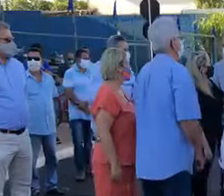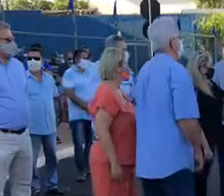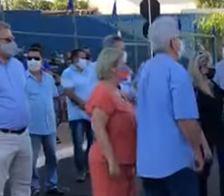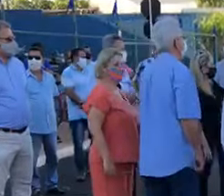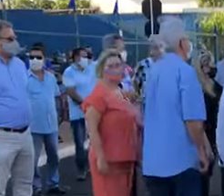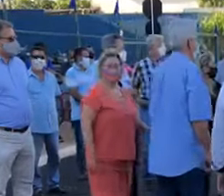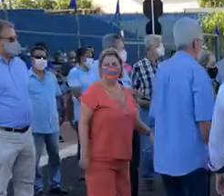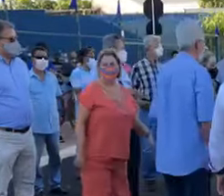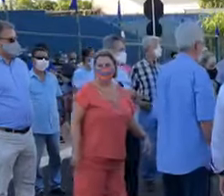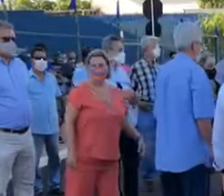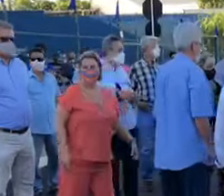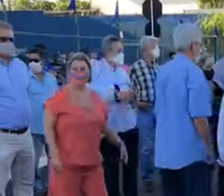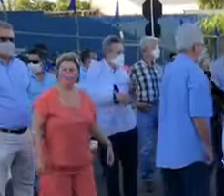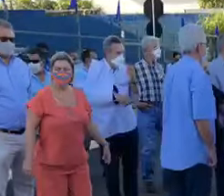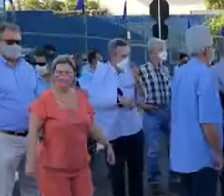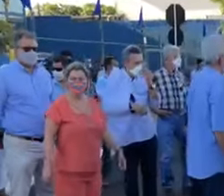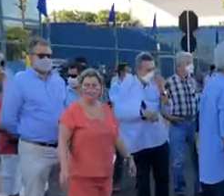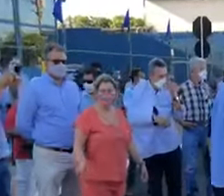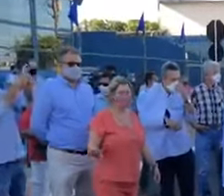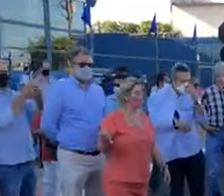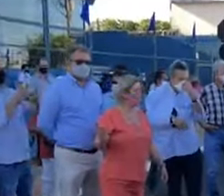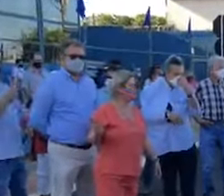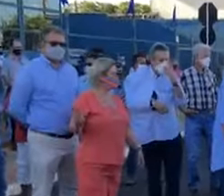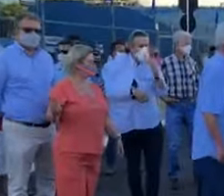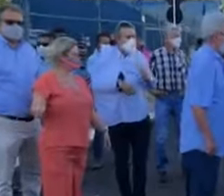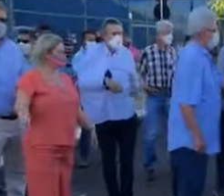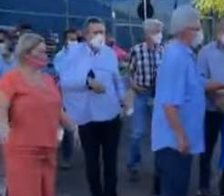Oiê! Vira para cá.